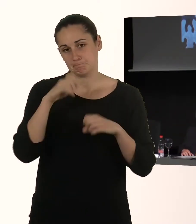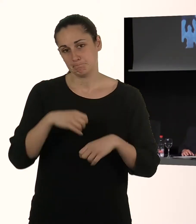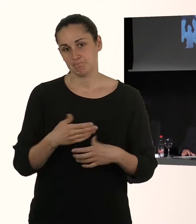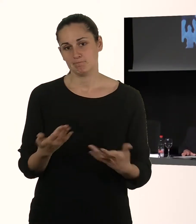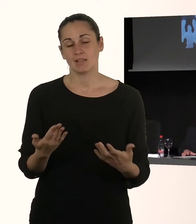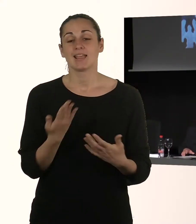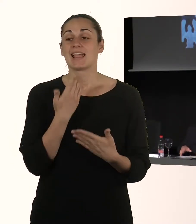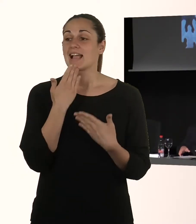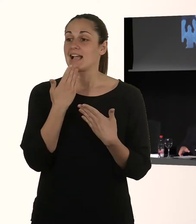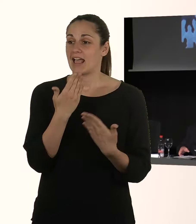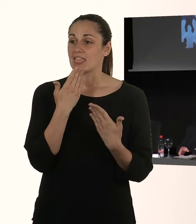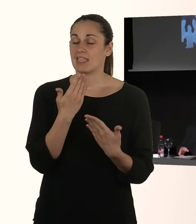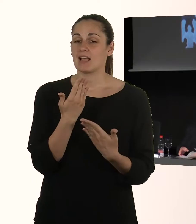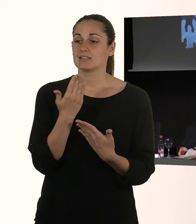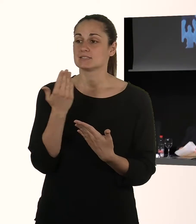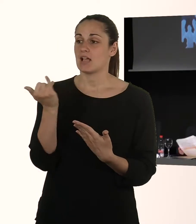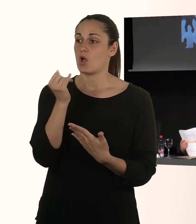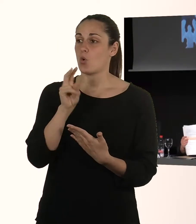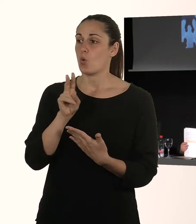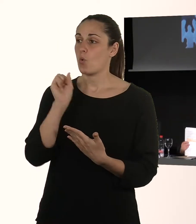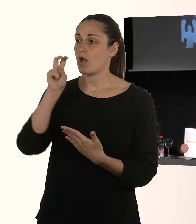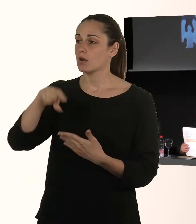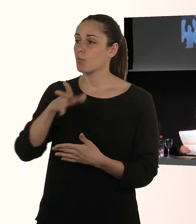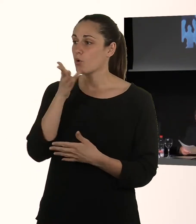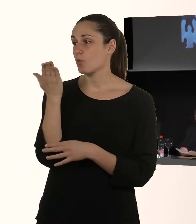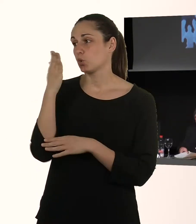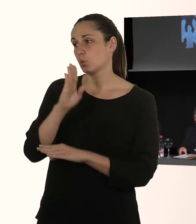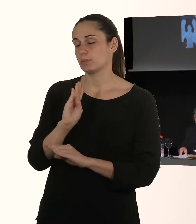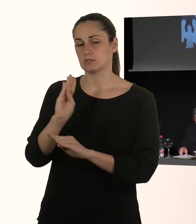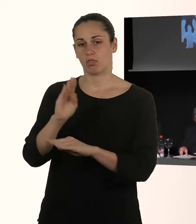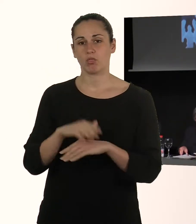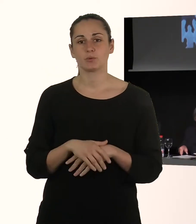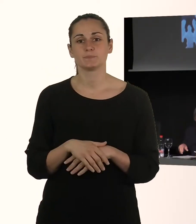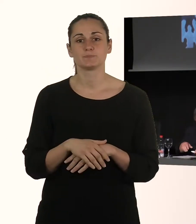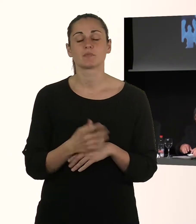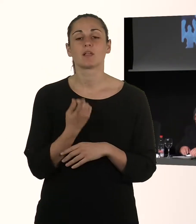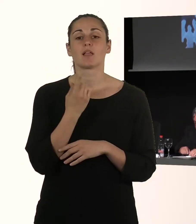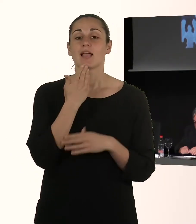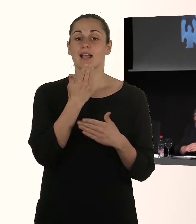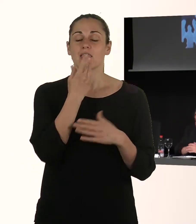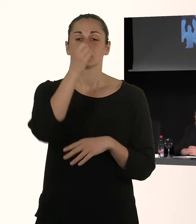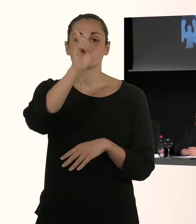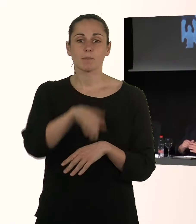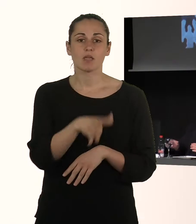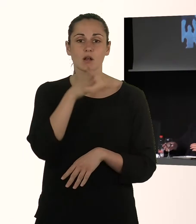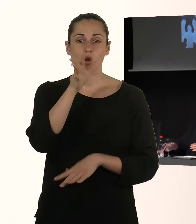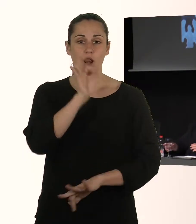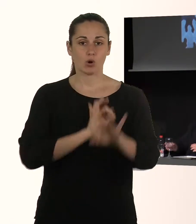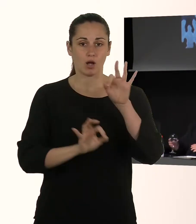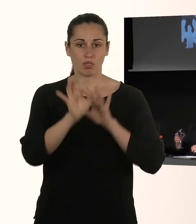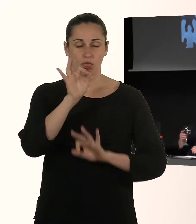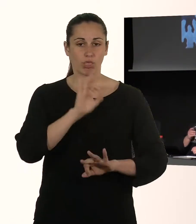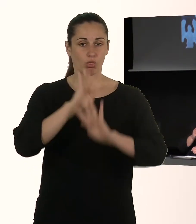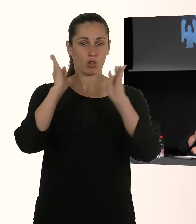Gracias a Juan por la presentación tan bonita que has hecho. Gracias a los organizadores del